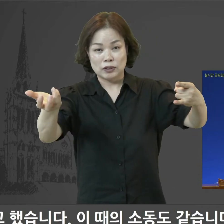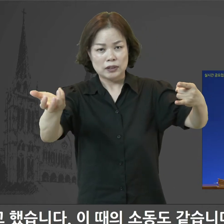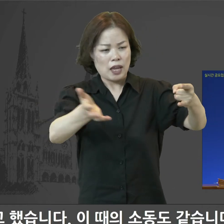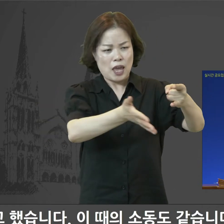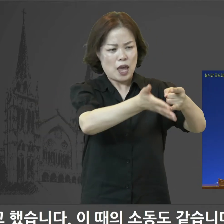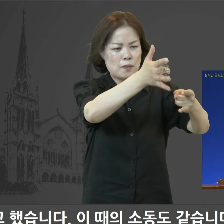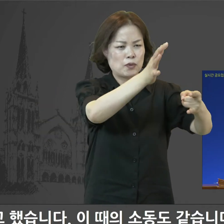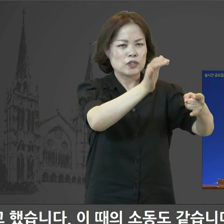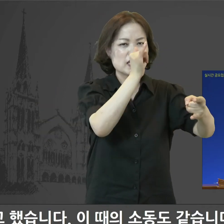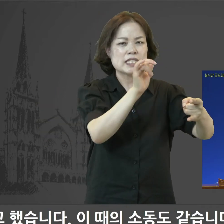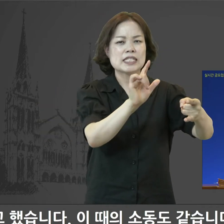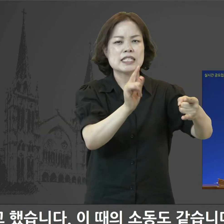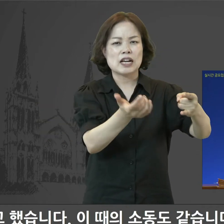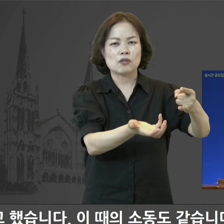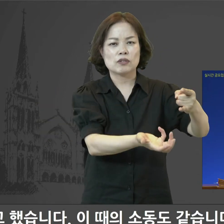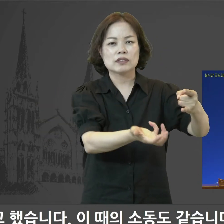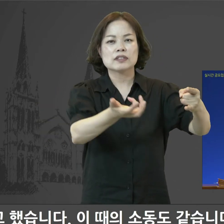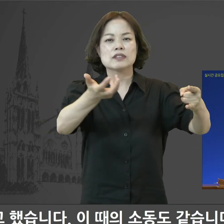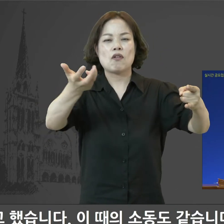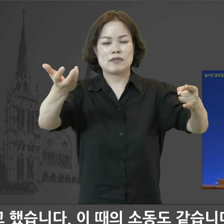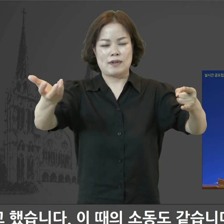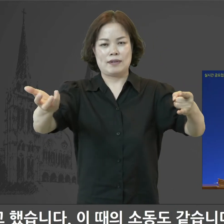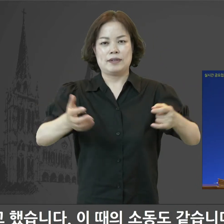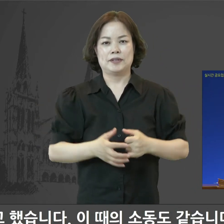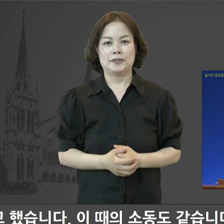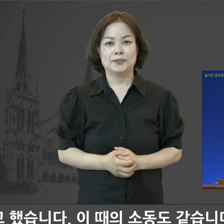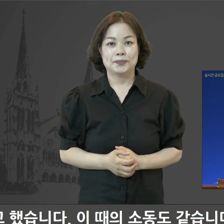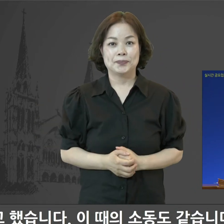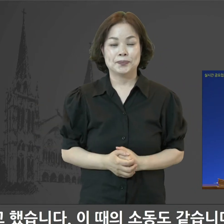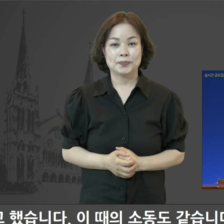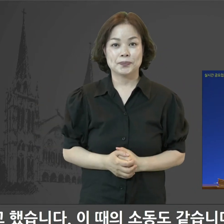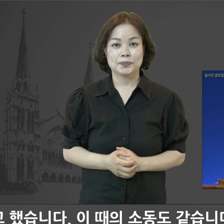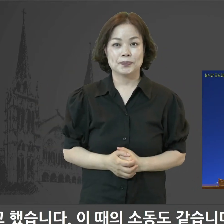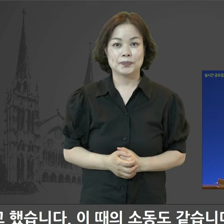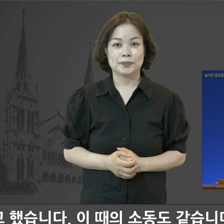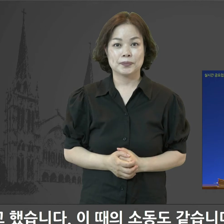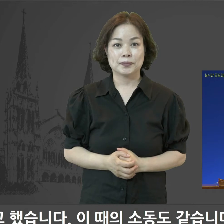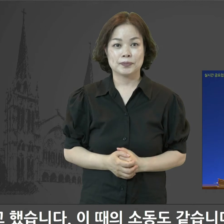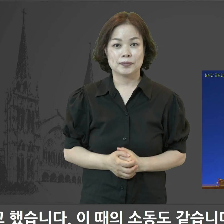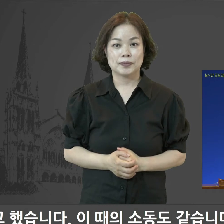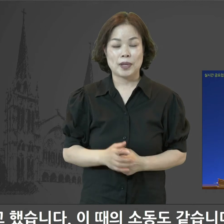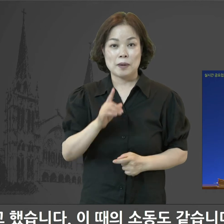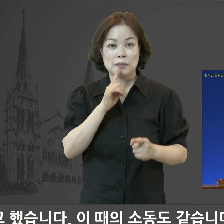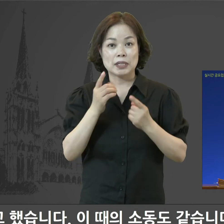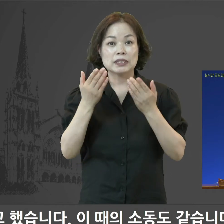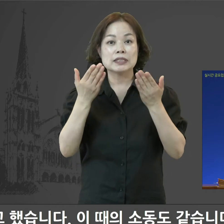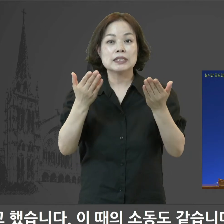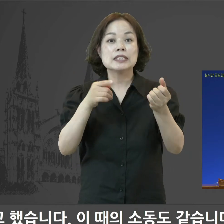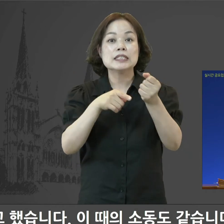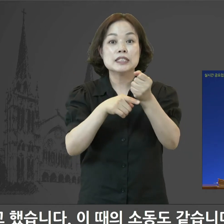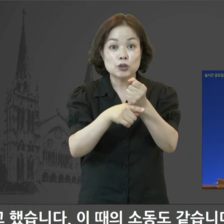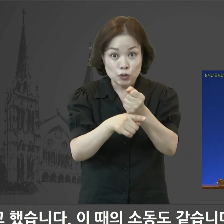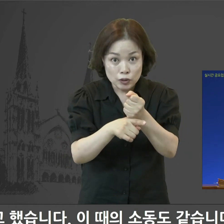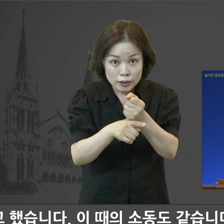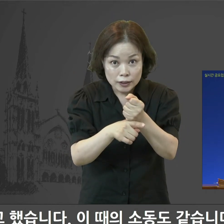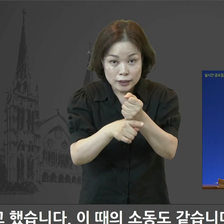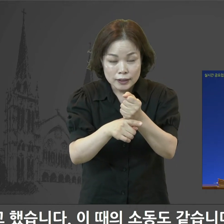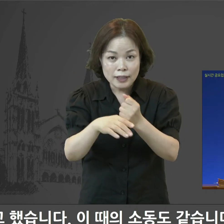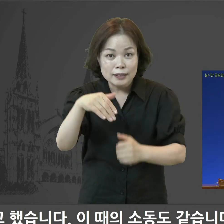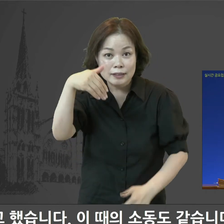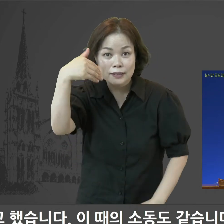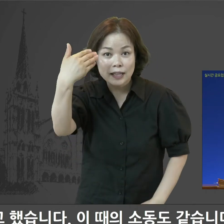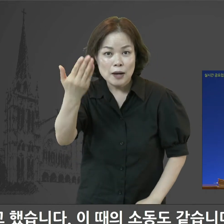이상 있지 않고 에베소를 떠나려고 합니다. 자, 제가 이 말씀을 좀 드리는 것은